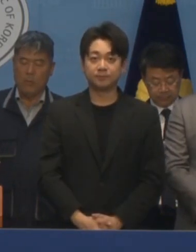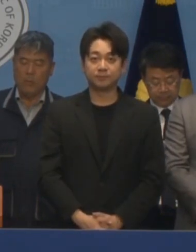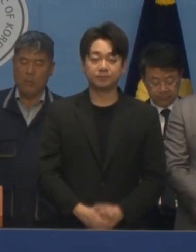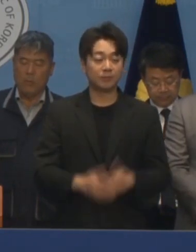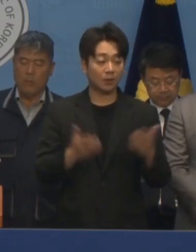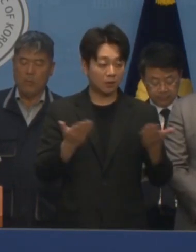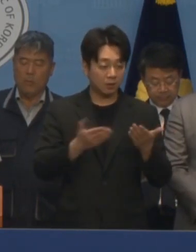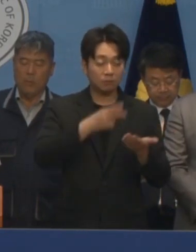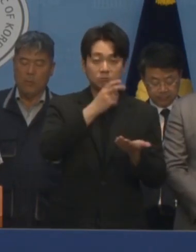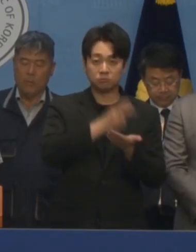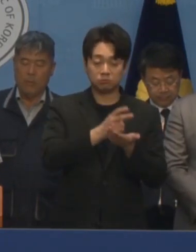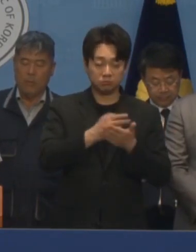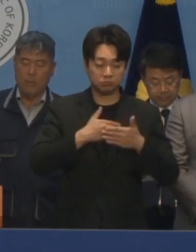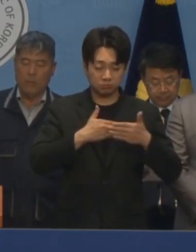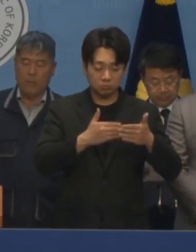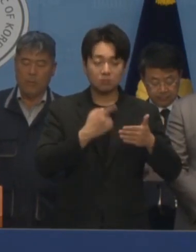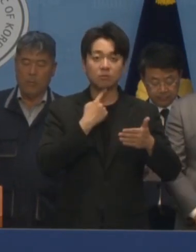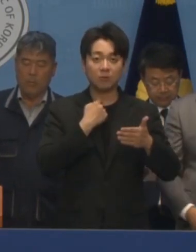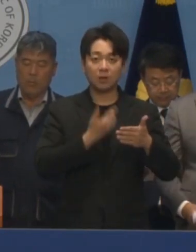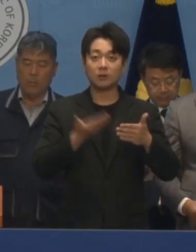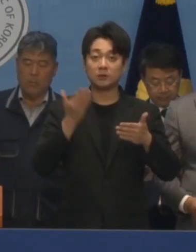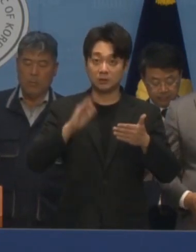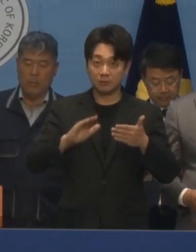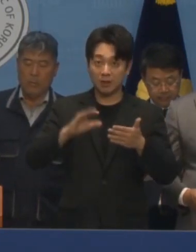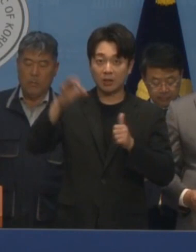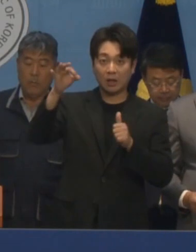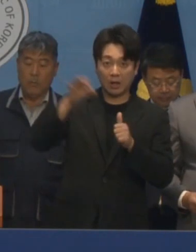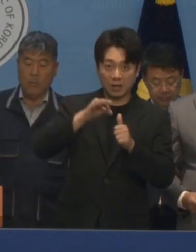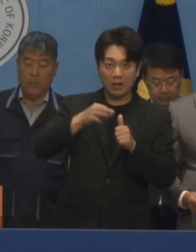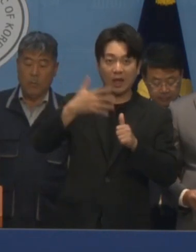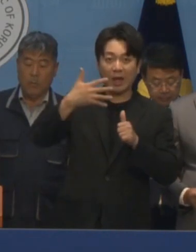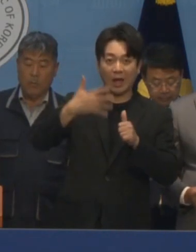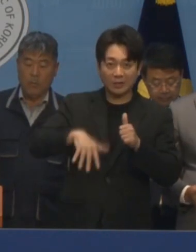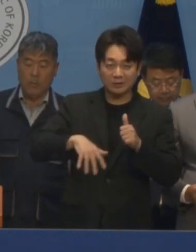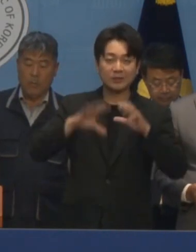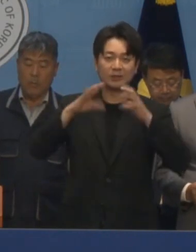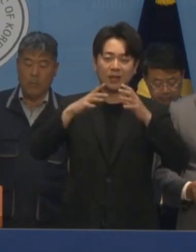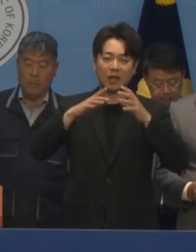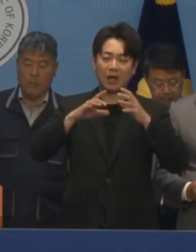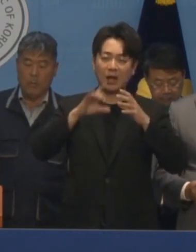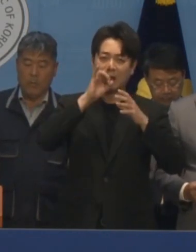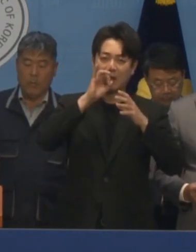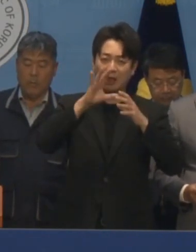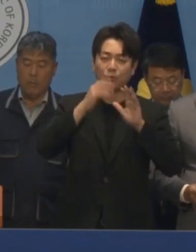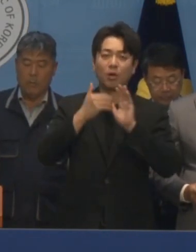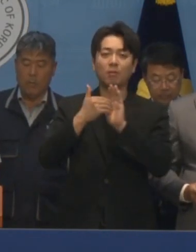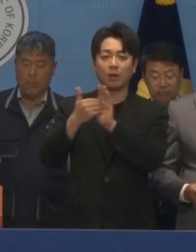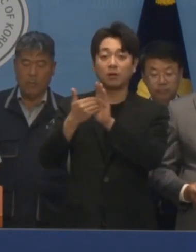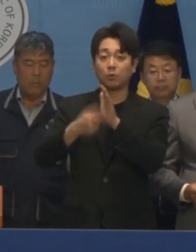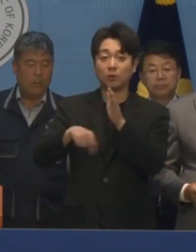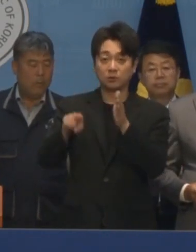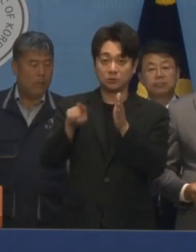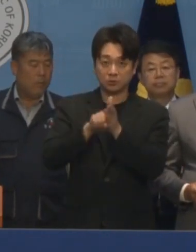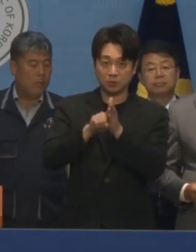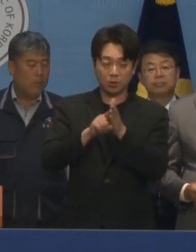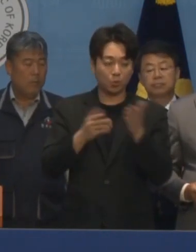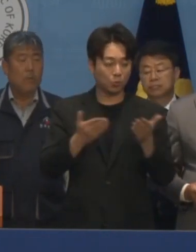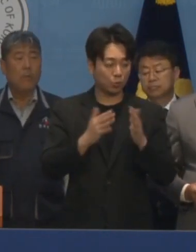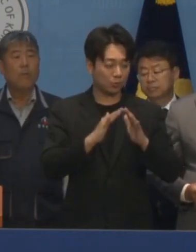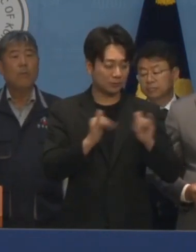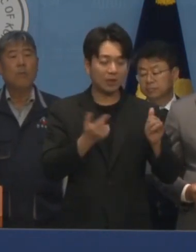일을 하고서도 월급과 퇴직금을 받지 못하는 나라가 되지 않도록 우리